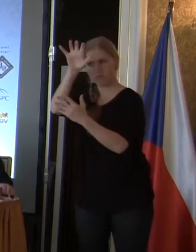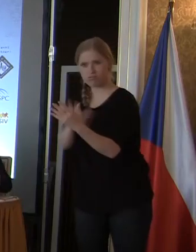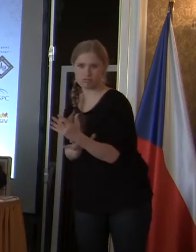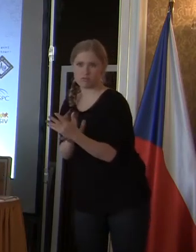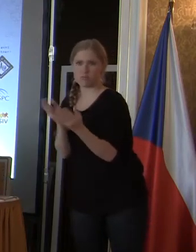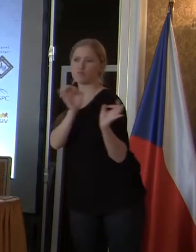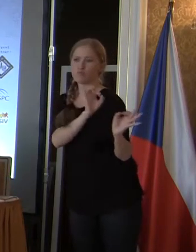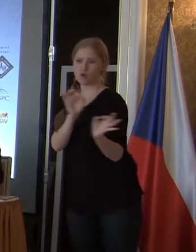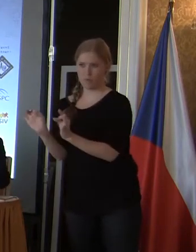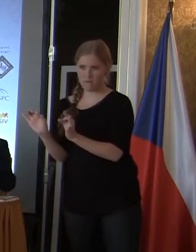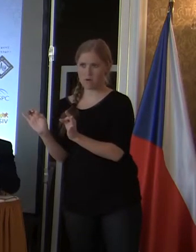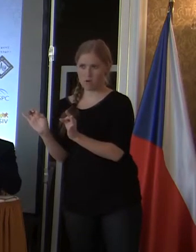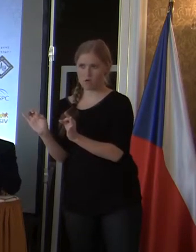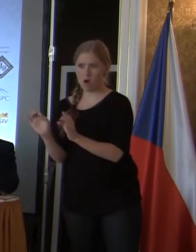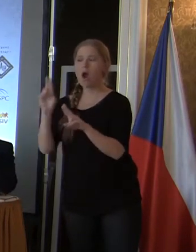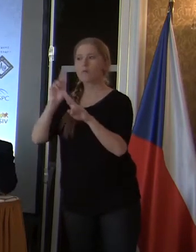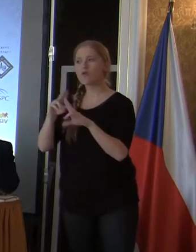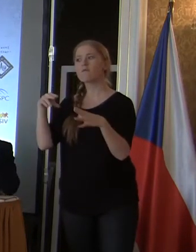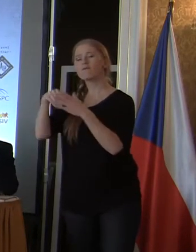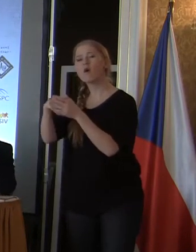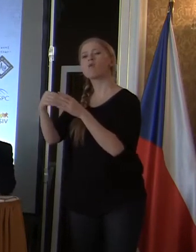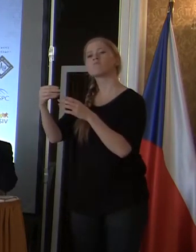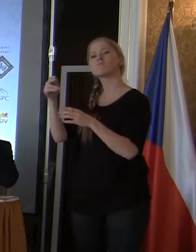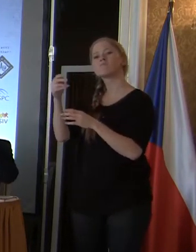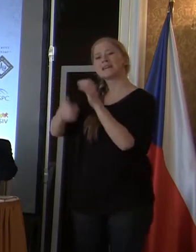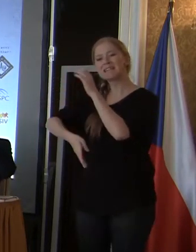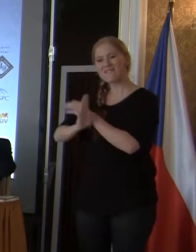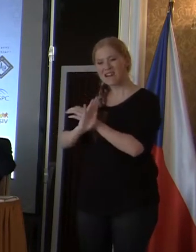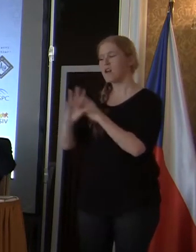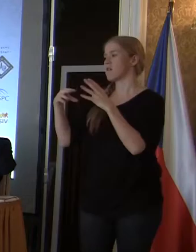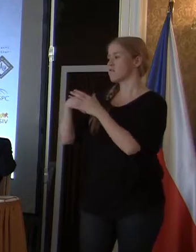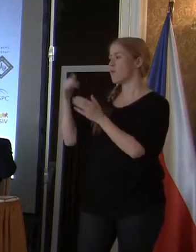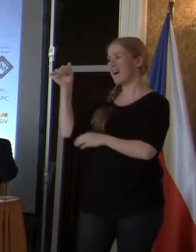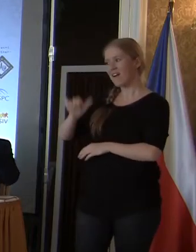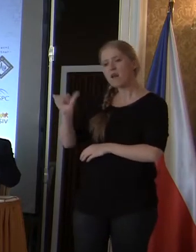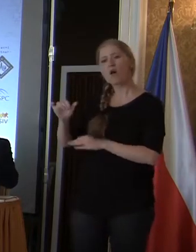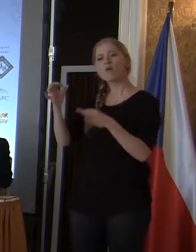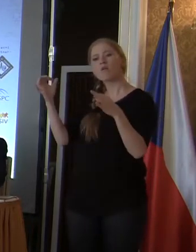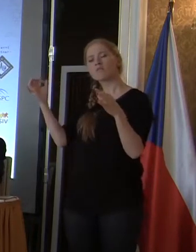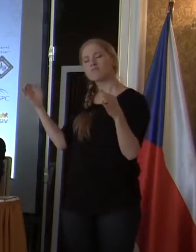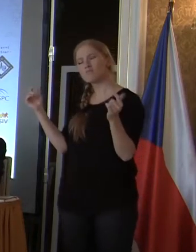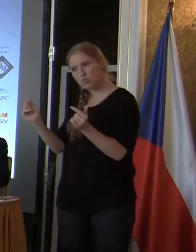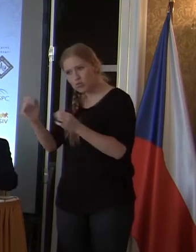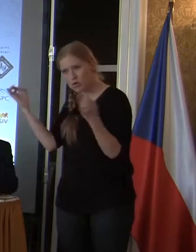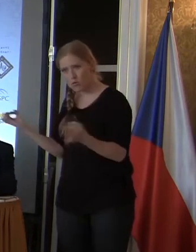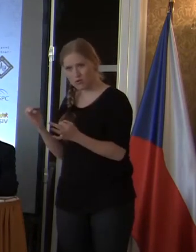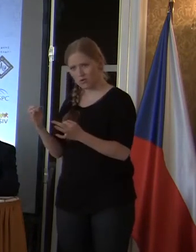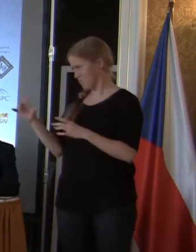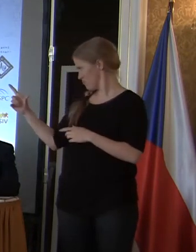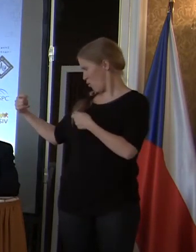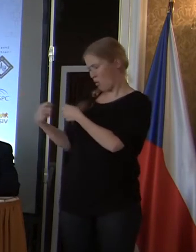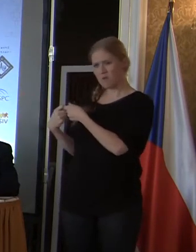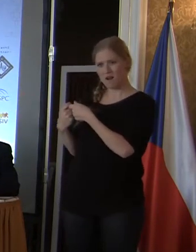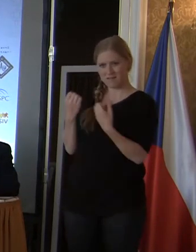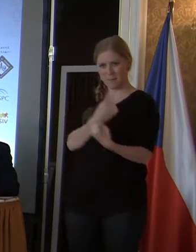Součástí vyhlášky je katalog podpůrných opatření, na kterém spolupracujeme s panem docentem Michalíkem. Chtěl bych říct, že potom na podzim by